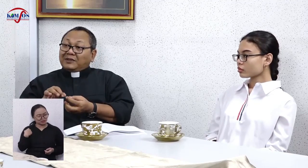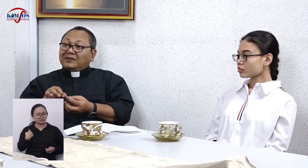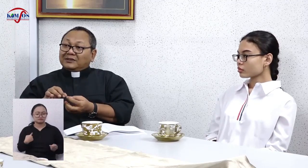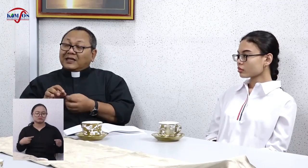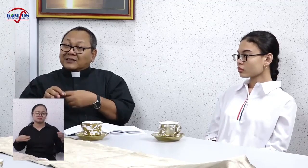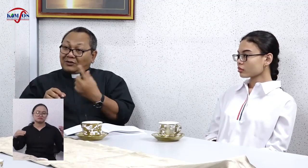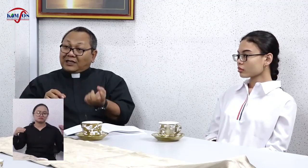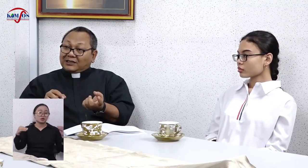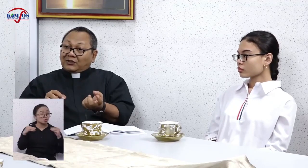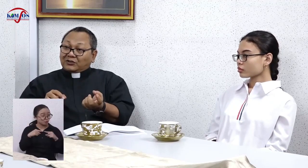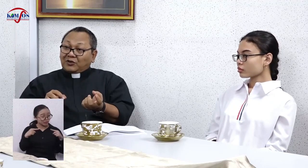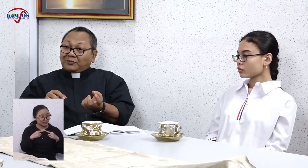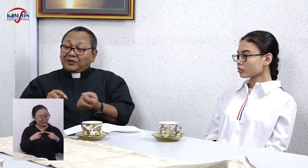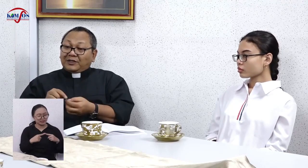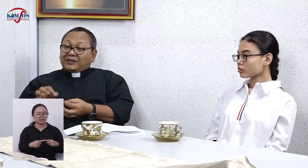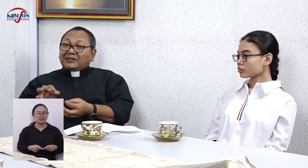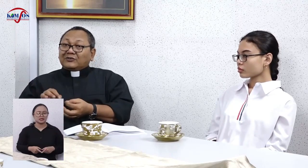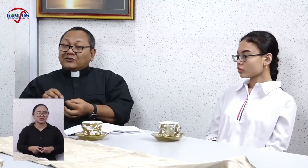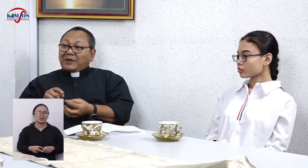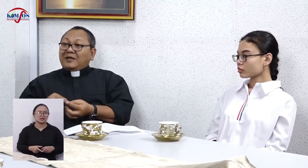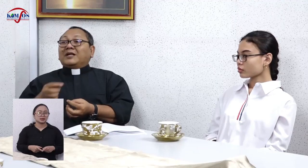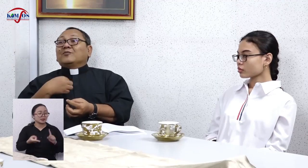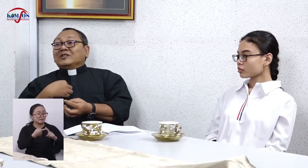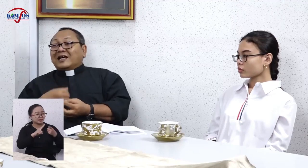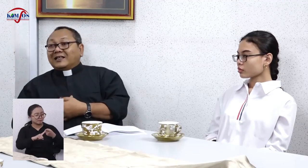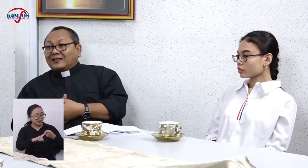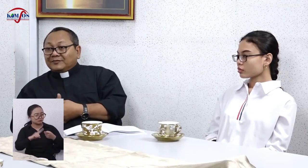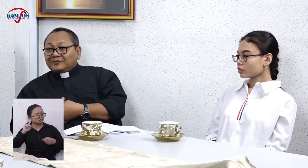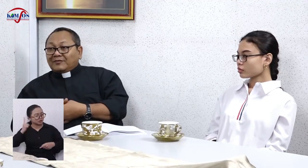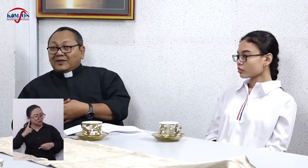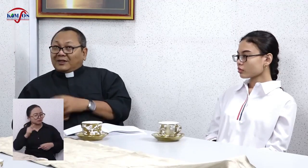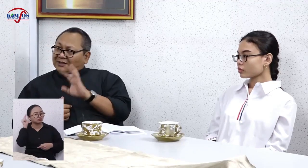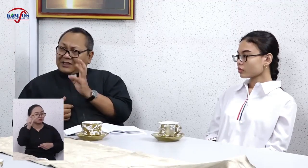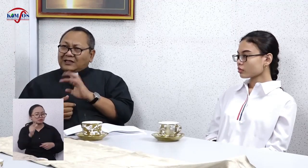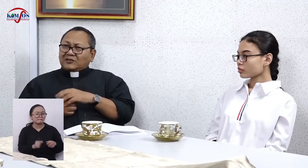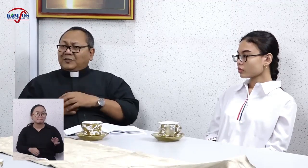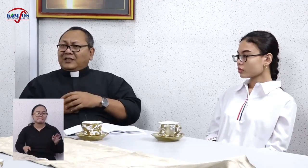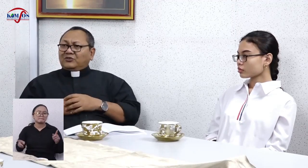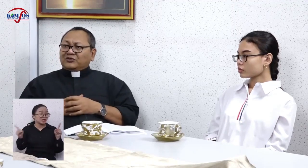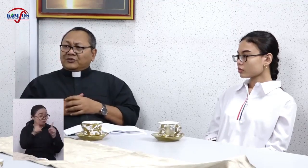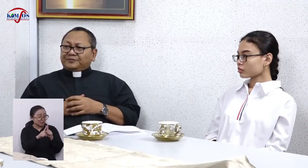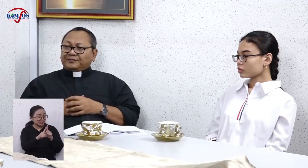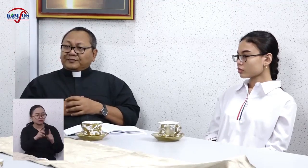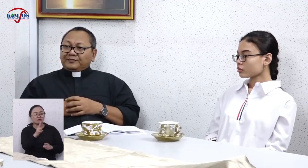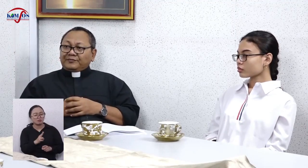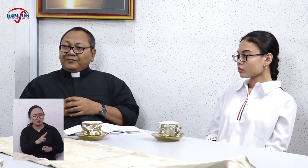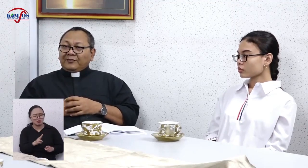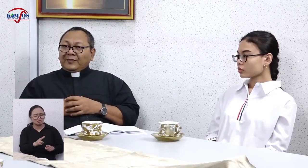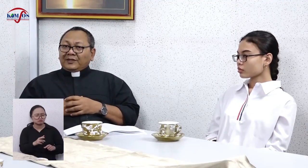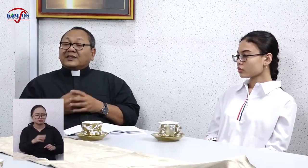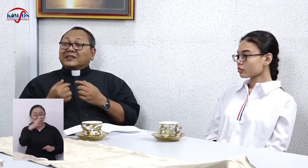difabel yang sekolah di Wonosobo itu supaya menemui saya sekitar tahun 97